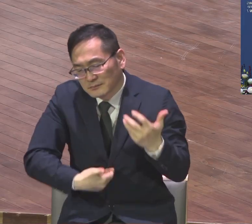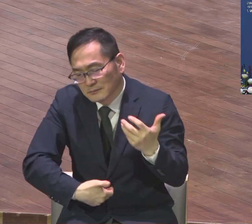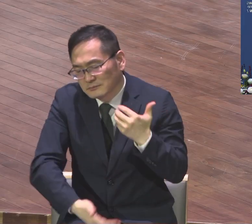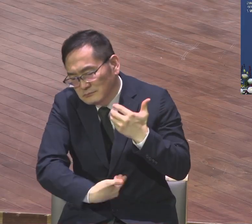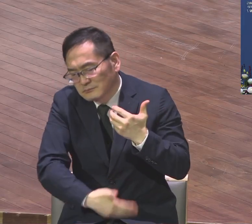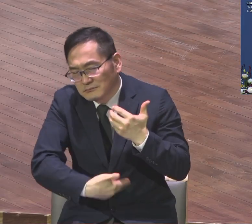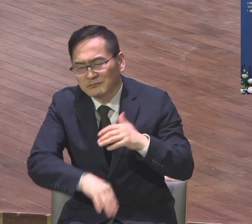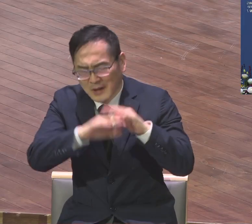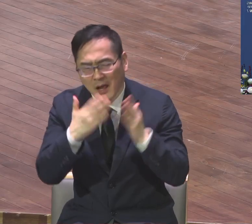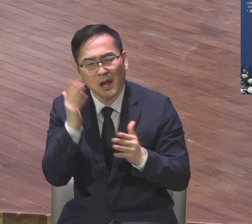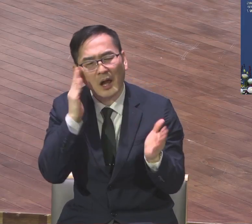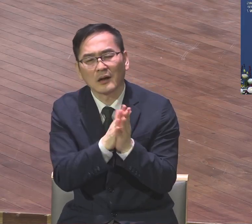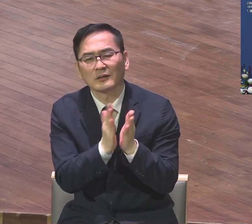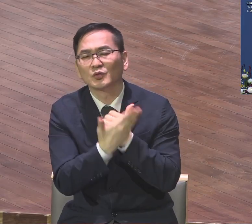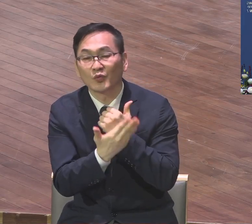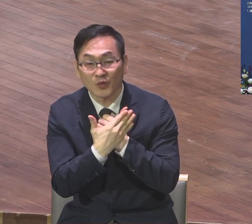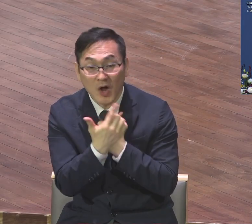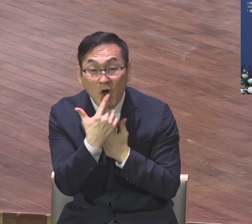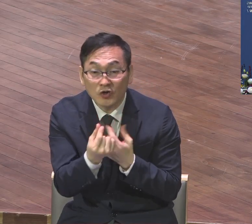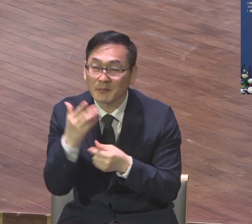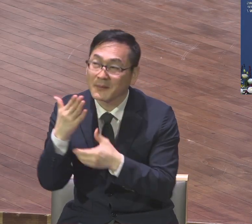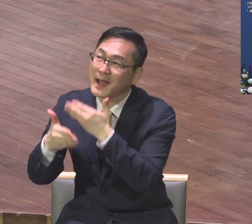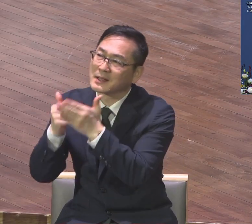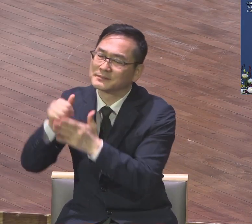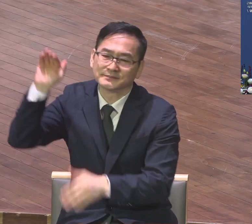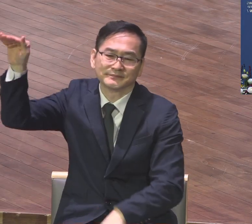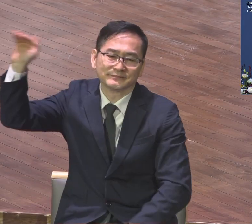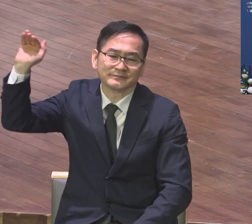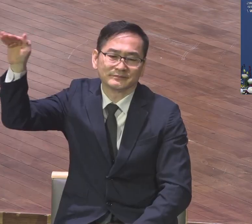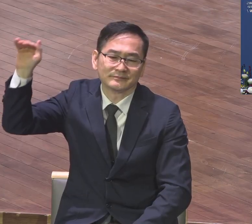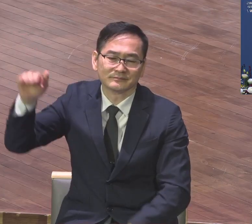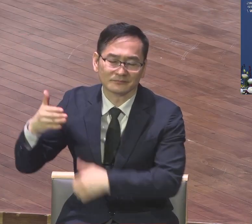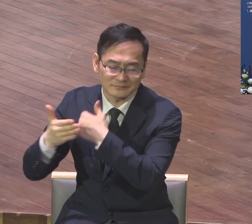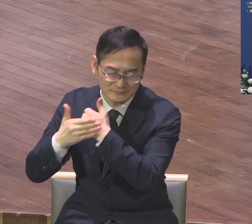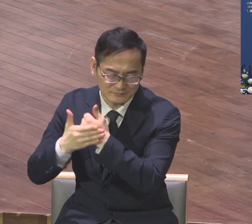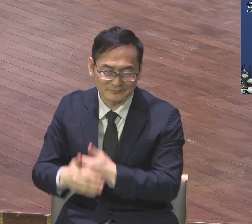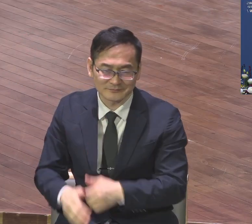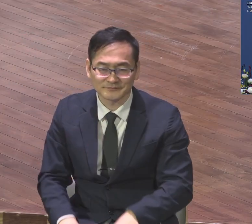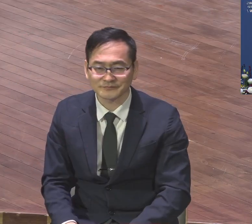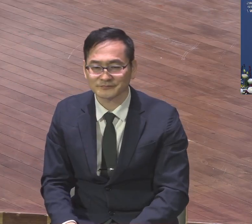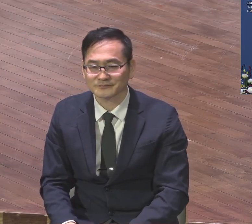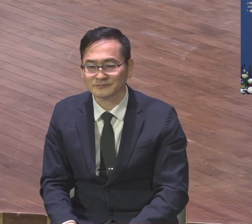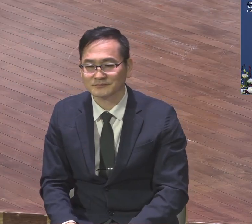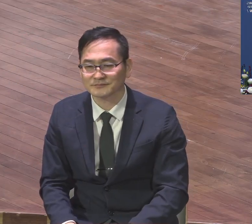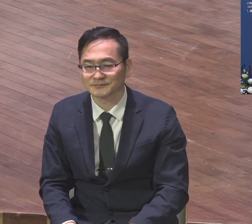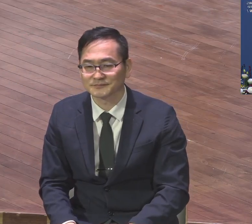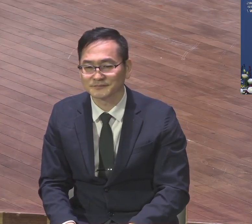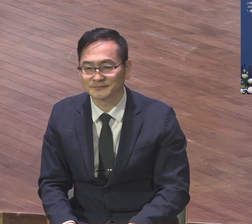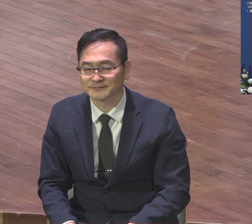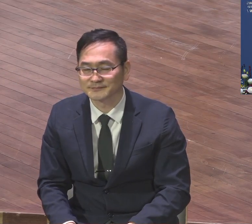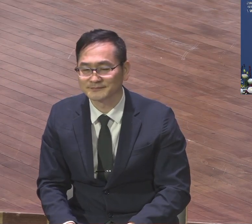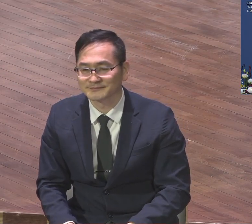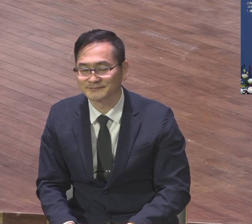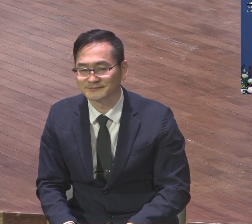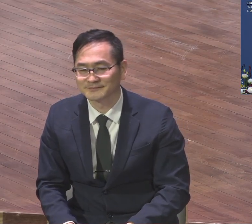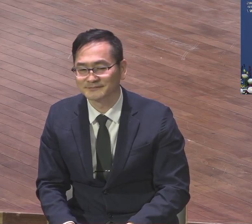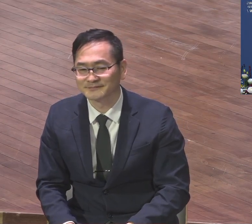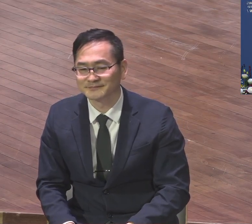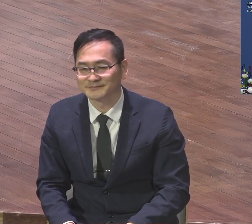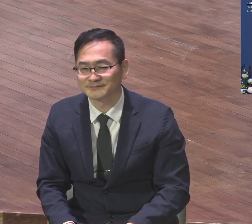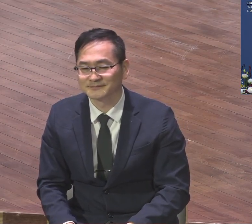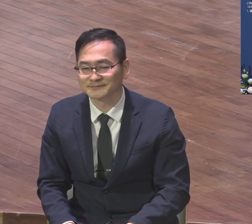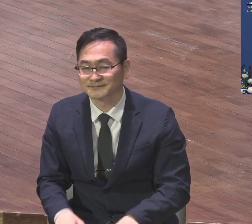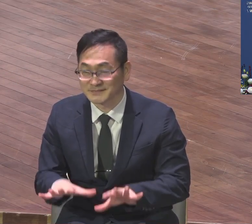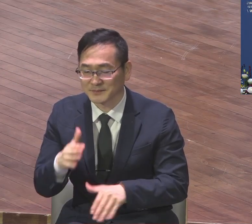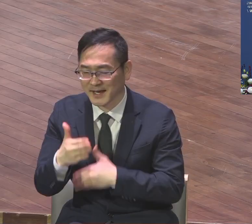해주세요. 아멘. 그럼 지금부터 여러분이 가장 중요한 것이 이제 하나님 앞에